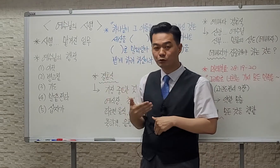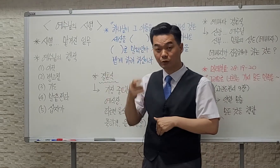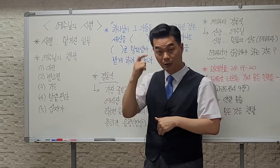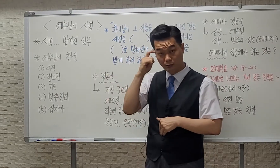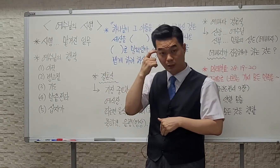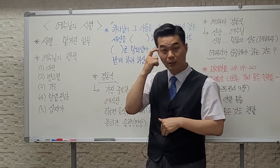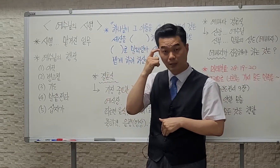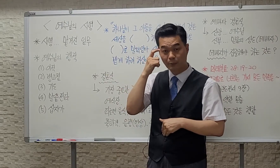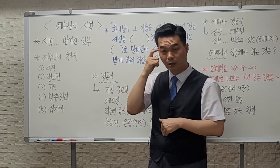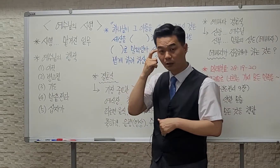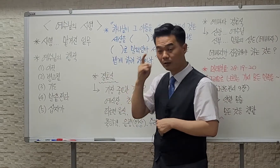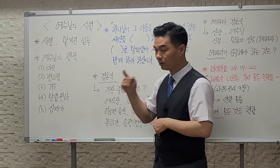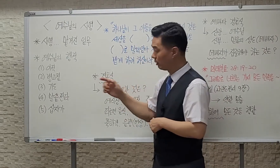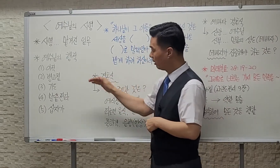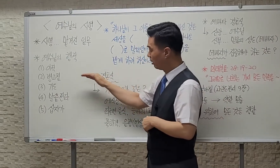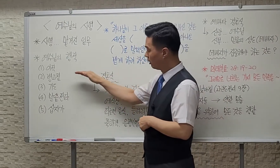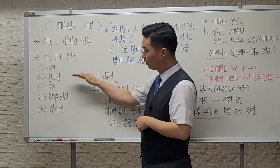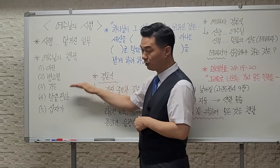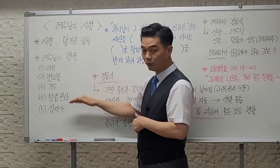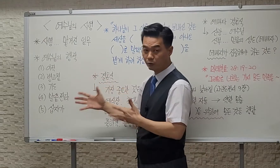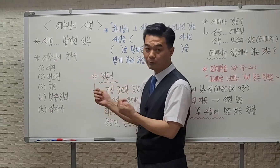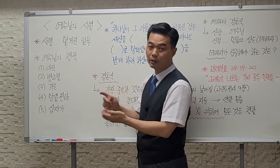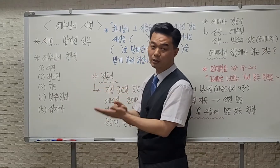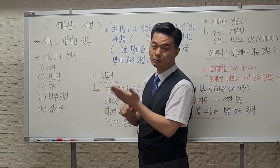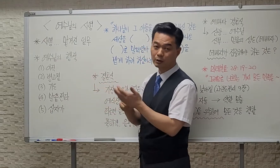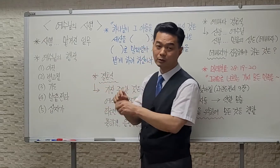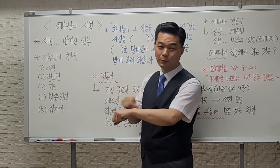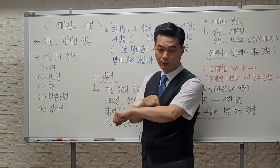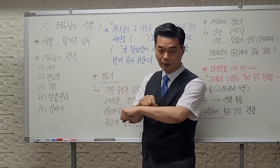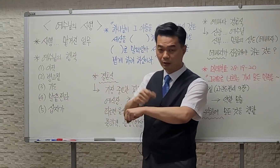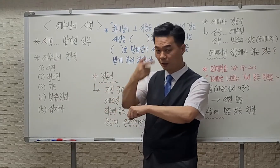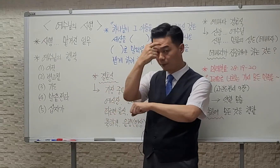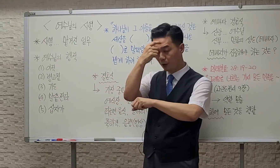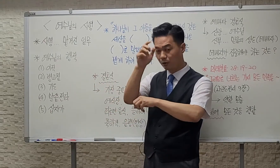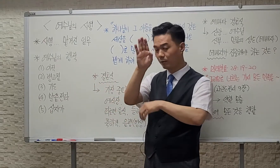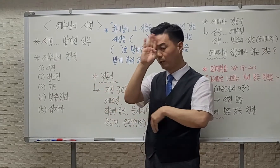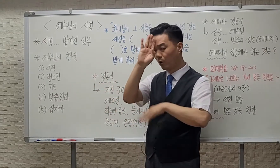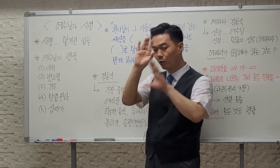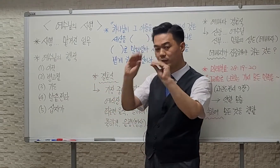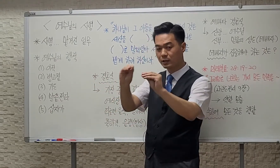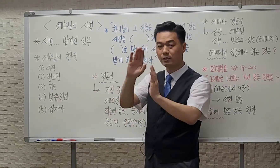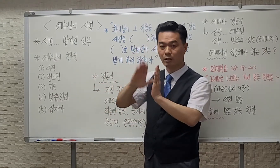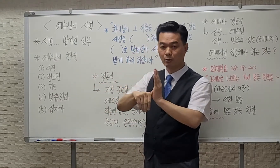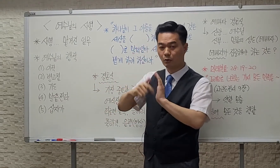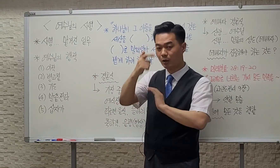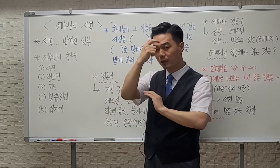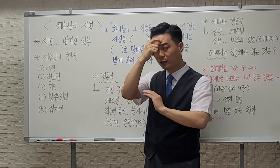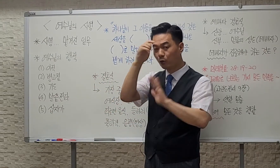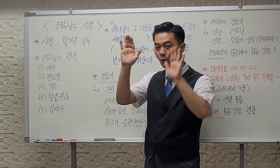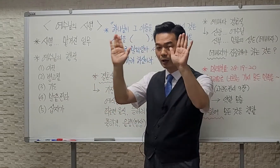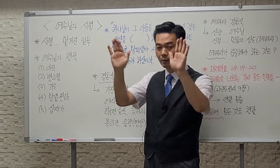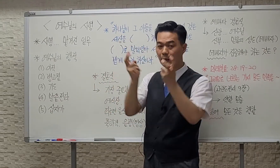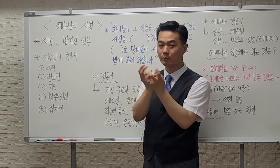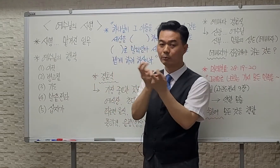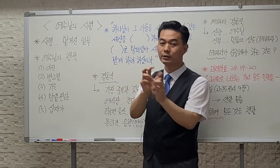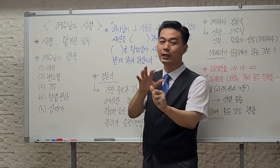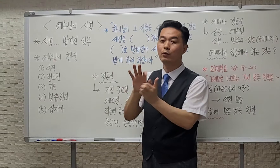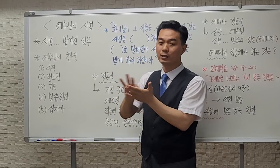거라고 생각이 합니다. 근데 이런 내용들이 많이 나옵니다. 특별히 병 고치실 때도 기도하는 방법을